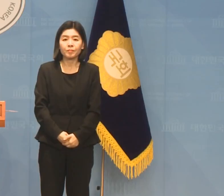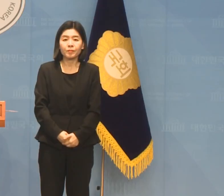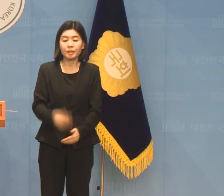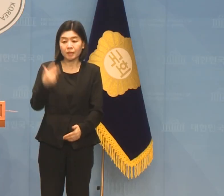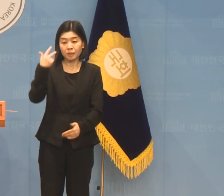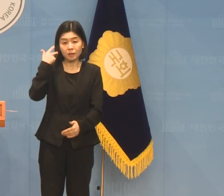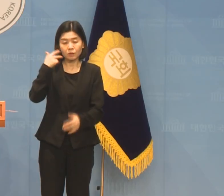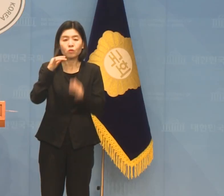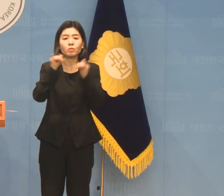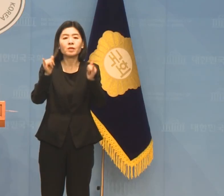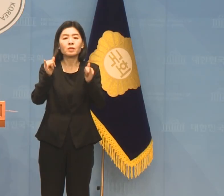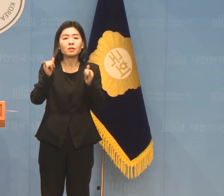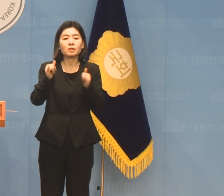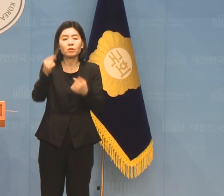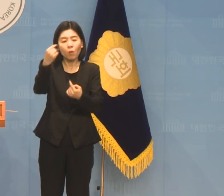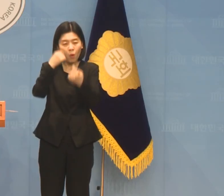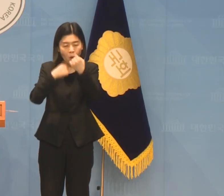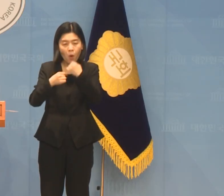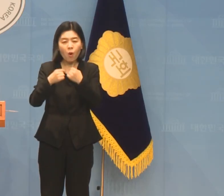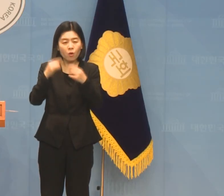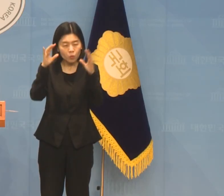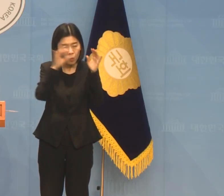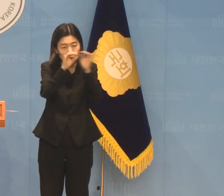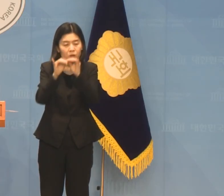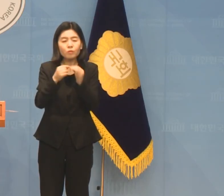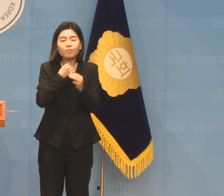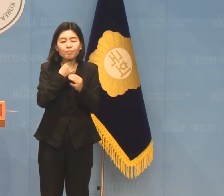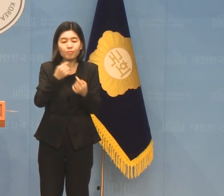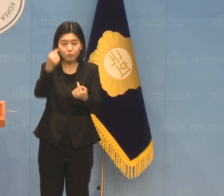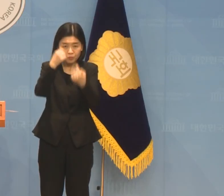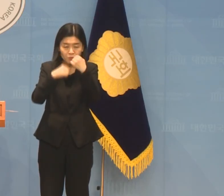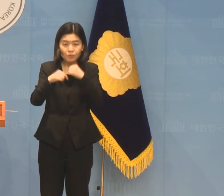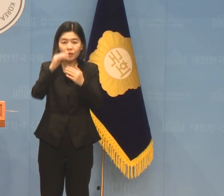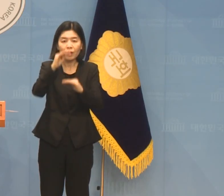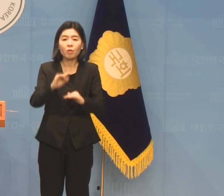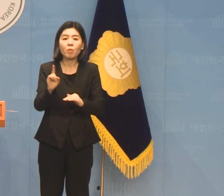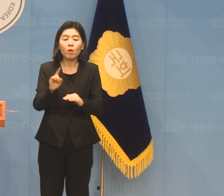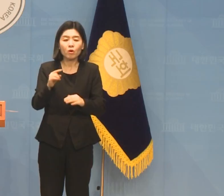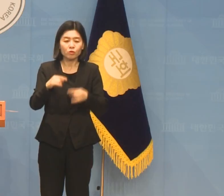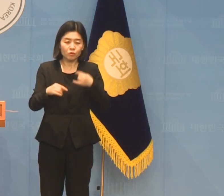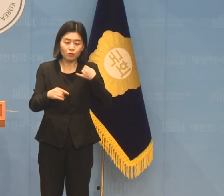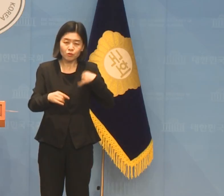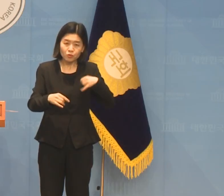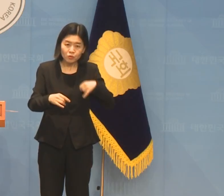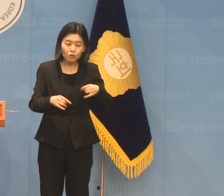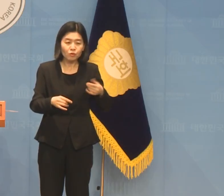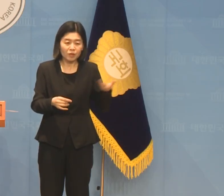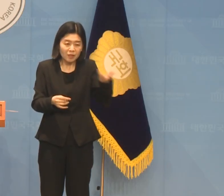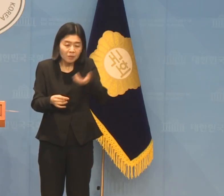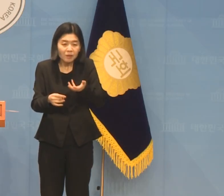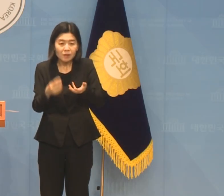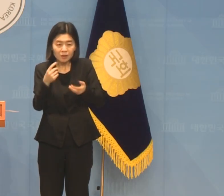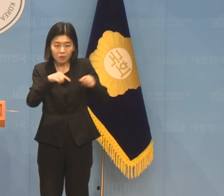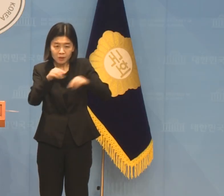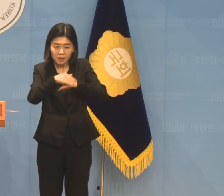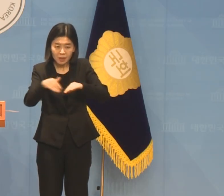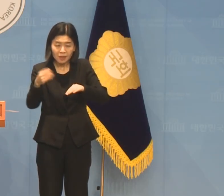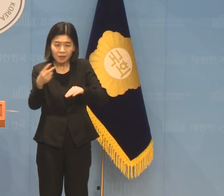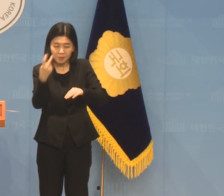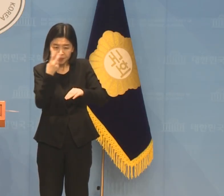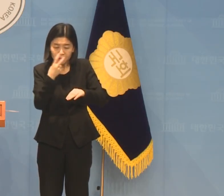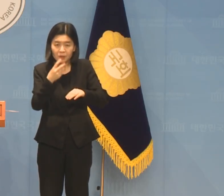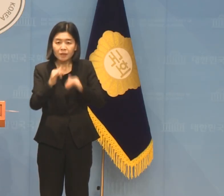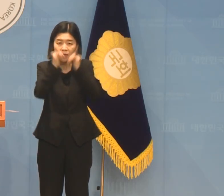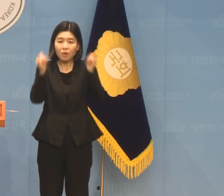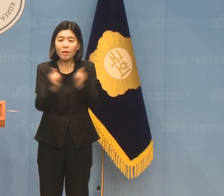지난주 국민동의청원 현황입니다. 급증하는 중국인 이민정책 재검토 및 사회 질서 확립에